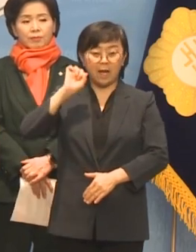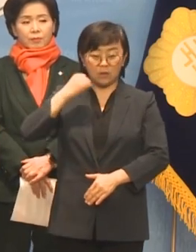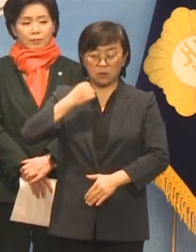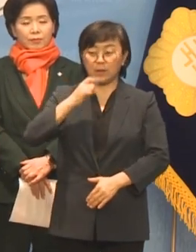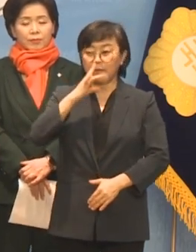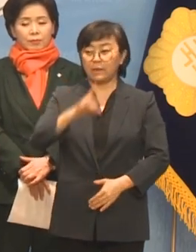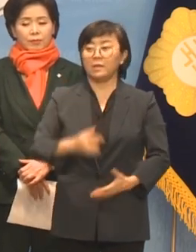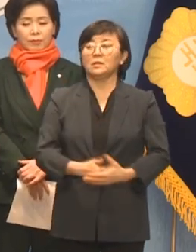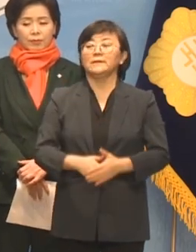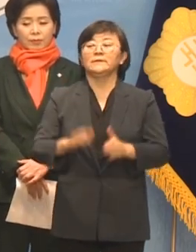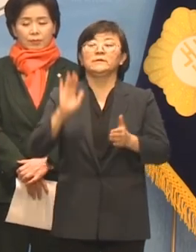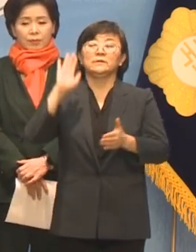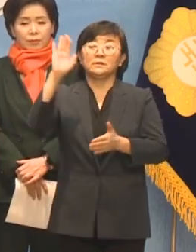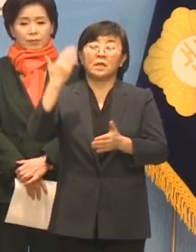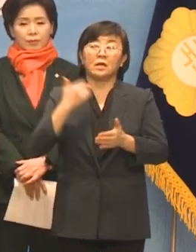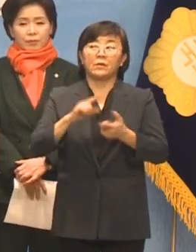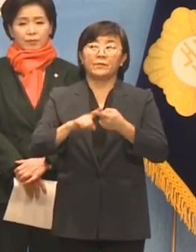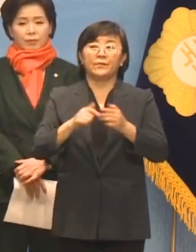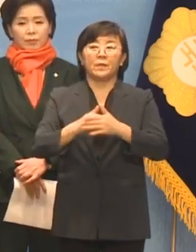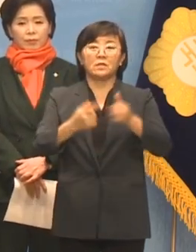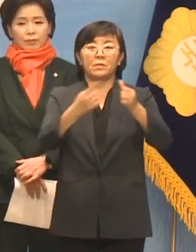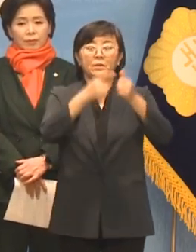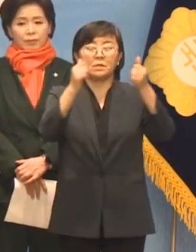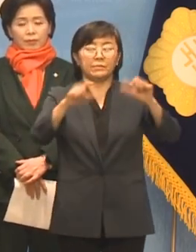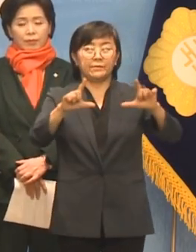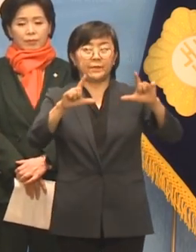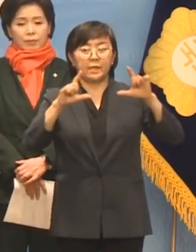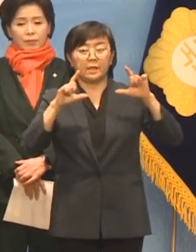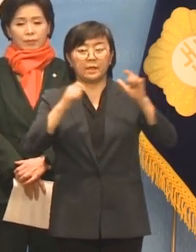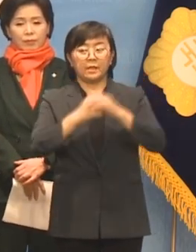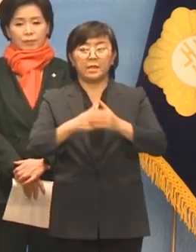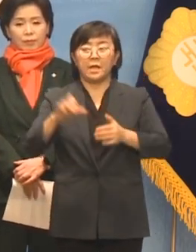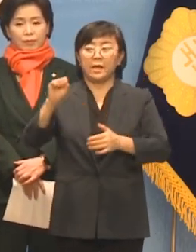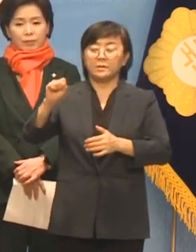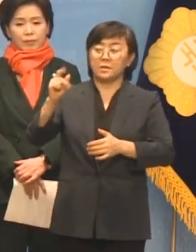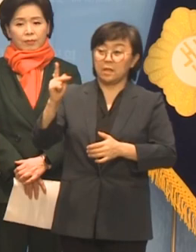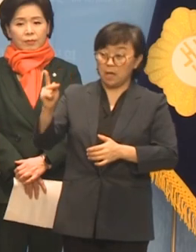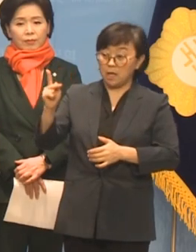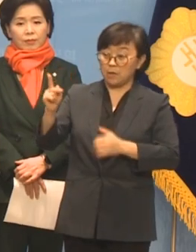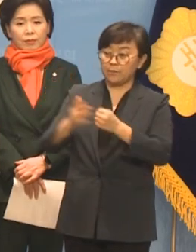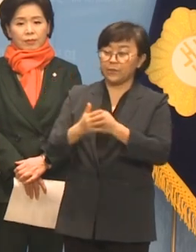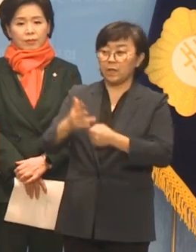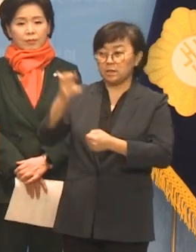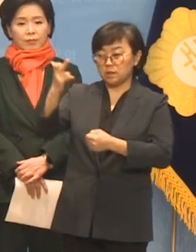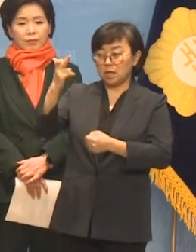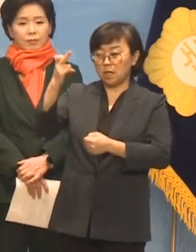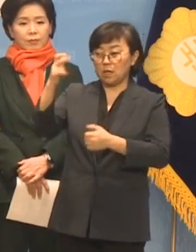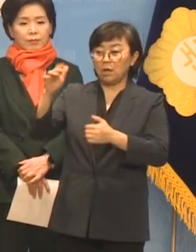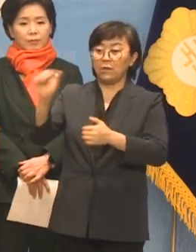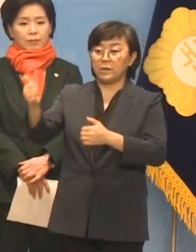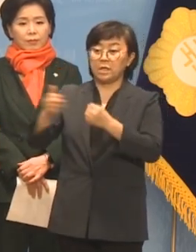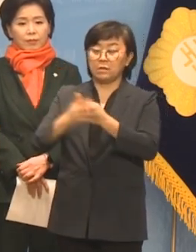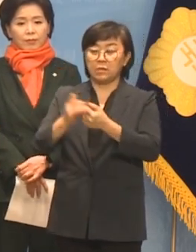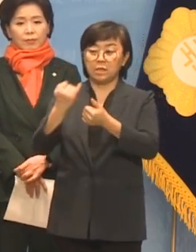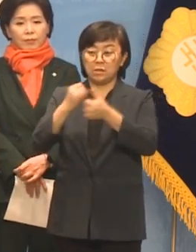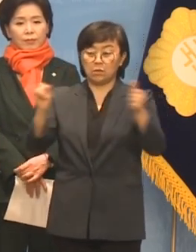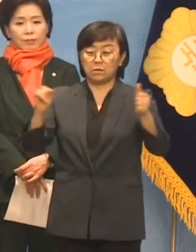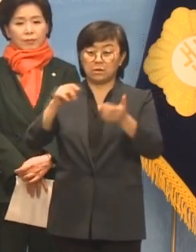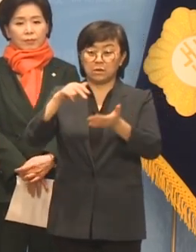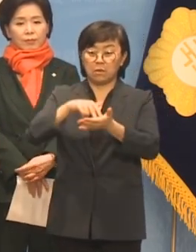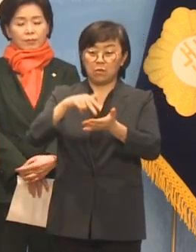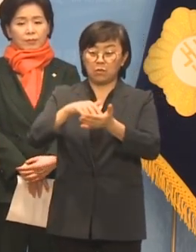상황입니다. 최근 1심 판결이 선고된 SK그룹의 최태한 회장의 이혼